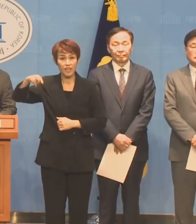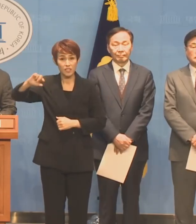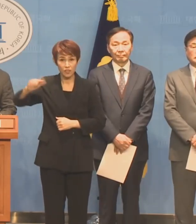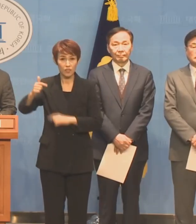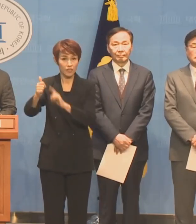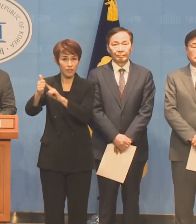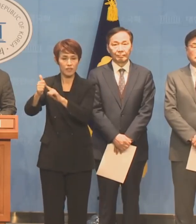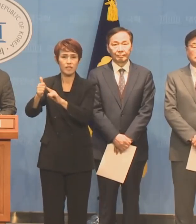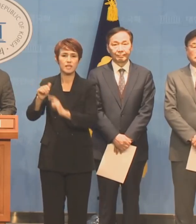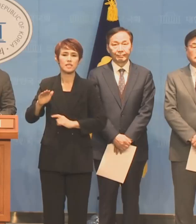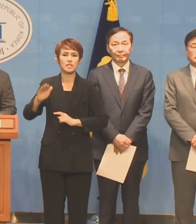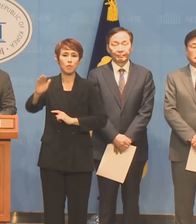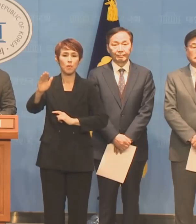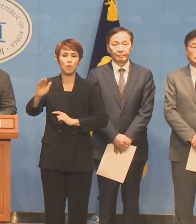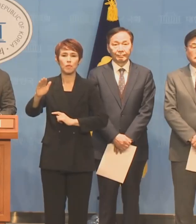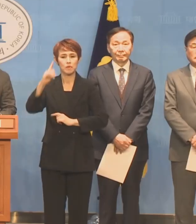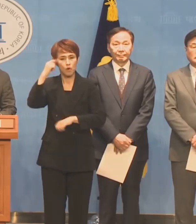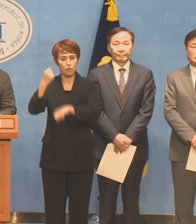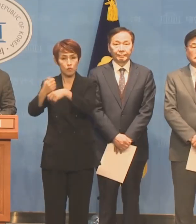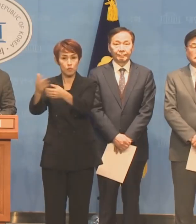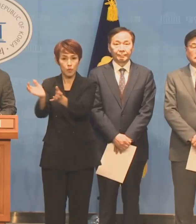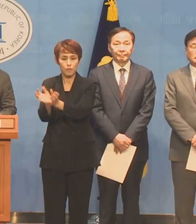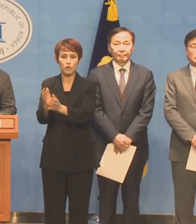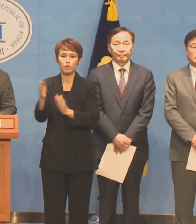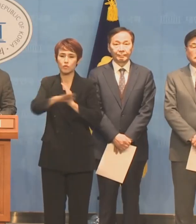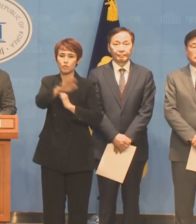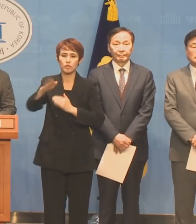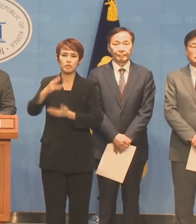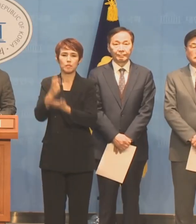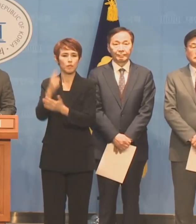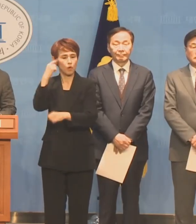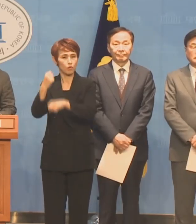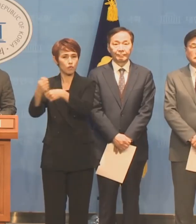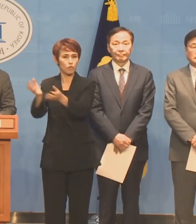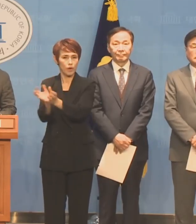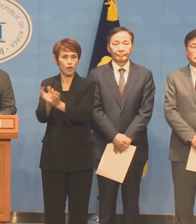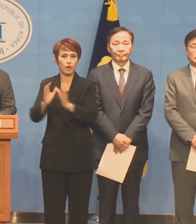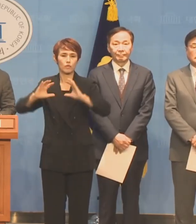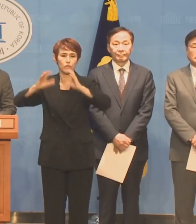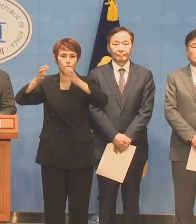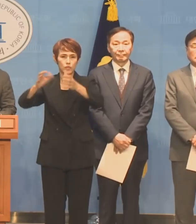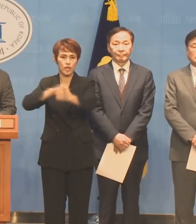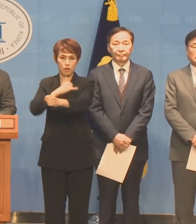진보 성향 판사 연구 모임인 우리법연구회와